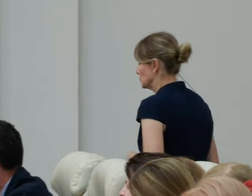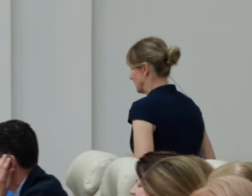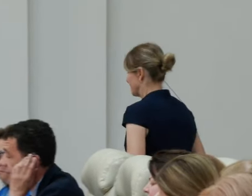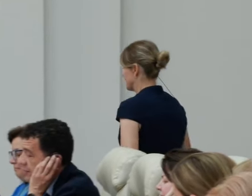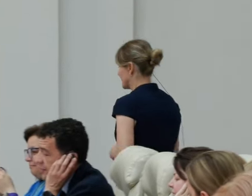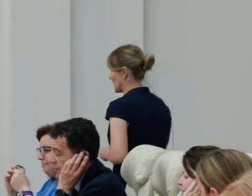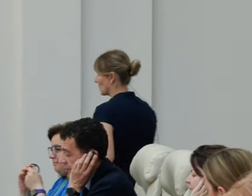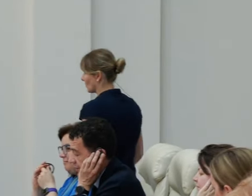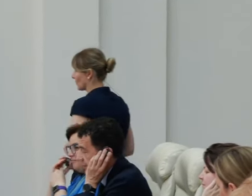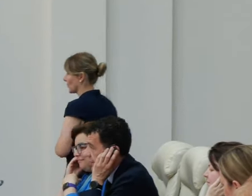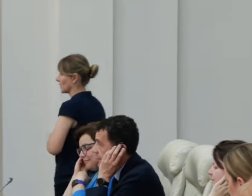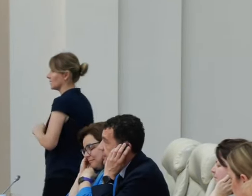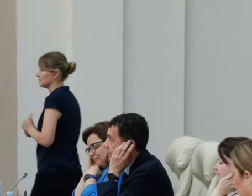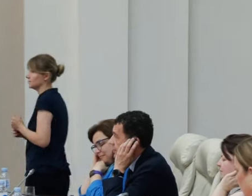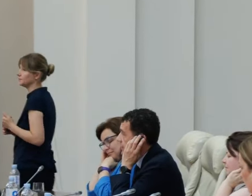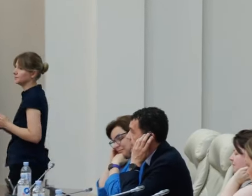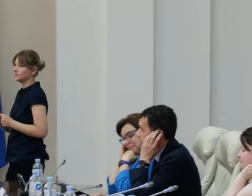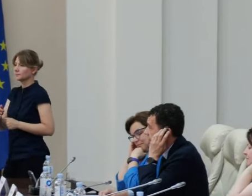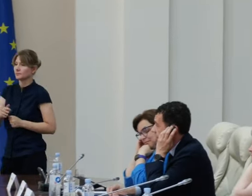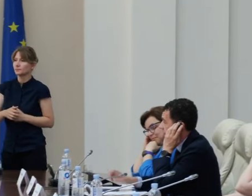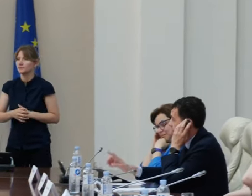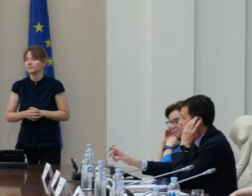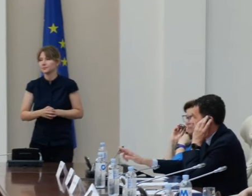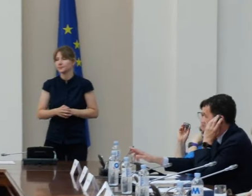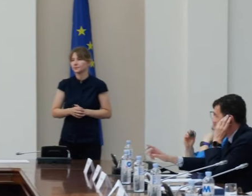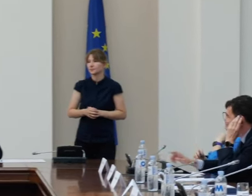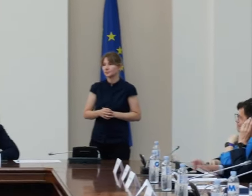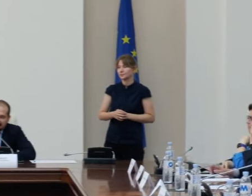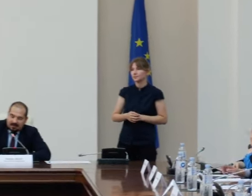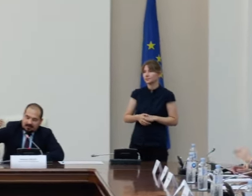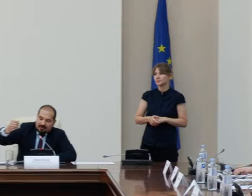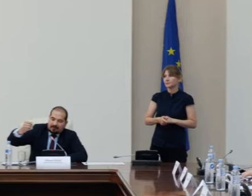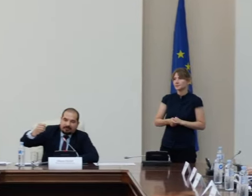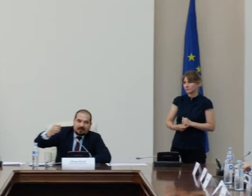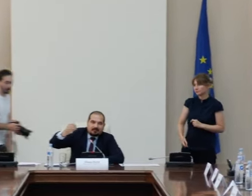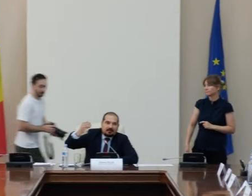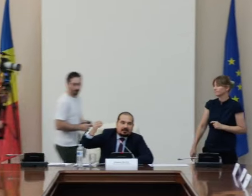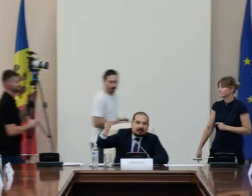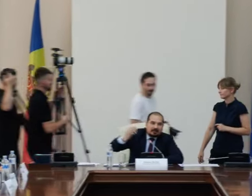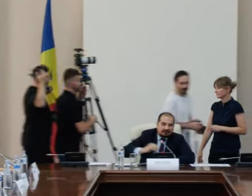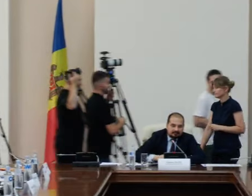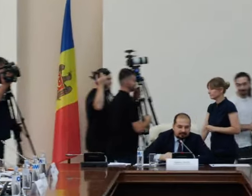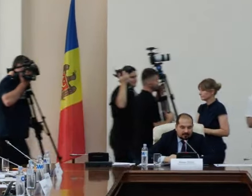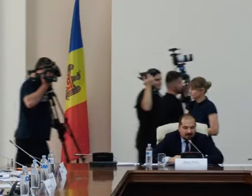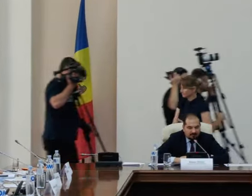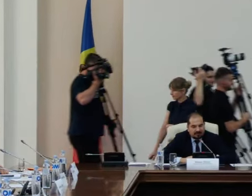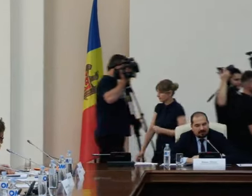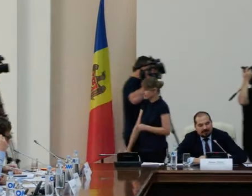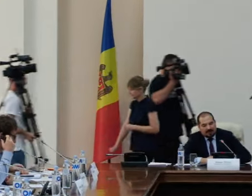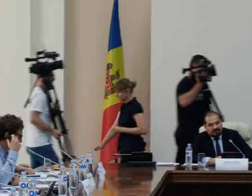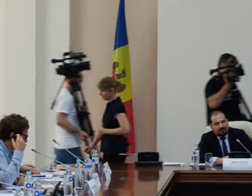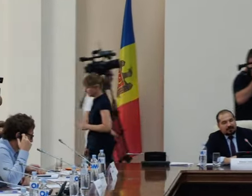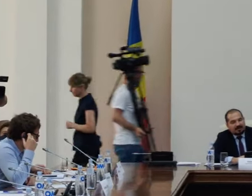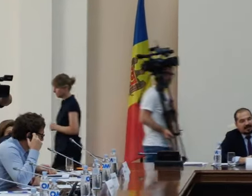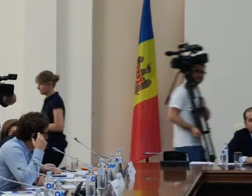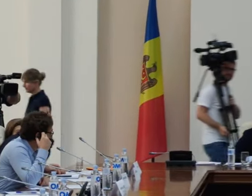cuvântul domnului Stefan Mo, care este vicedirector de țară, care se află aici, a Programului